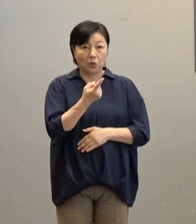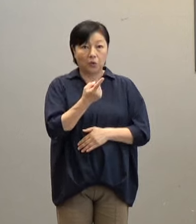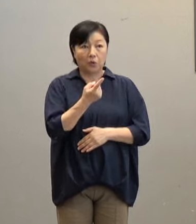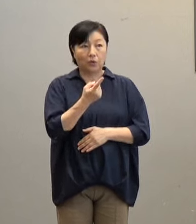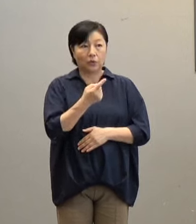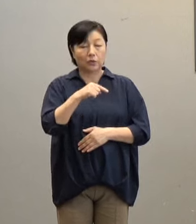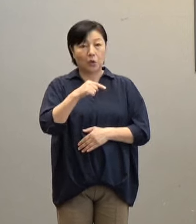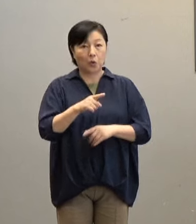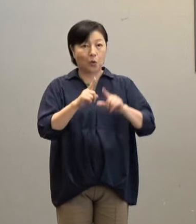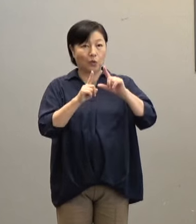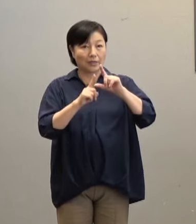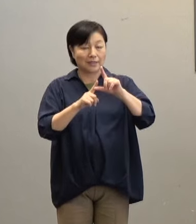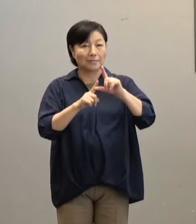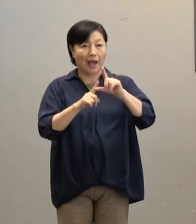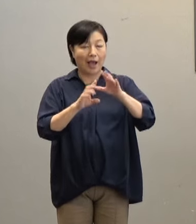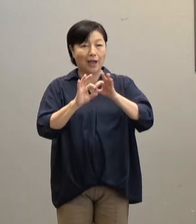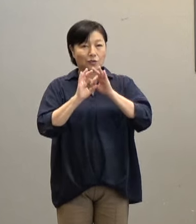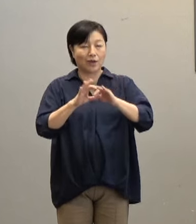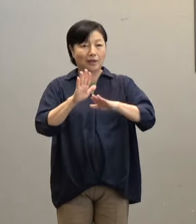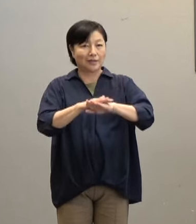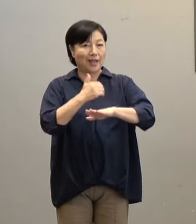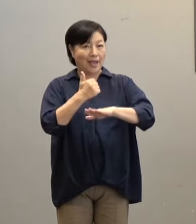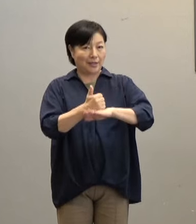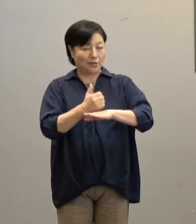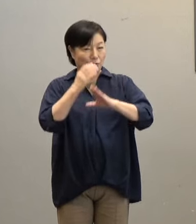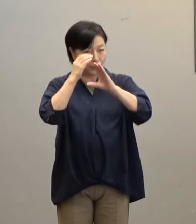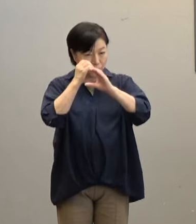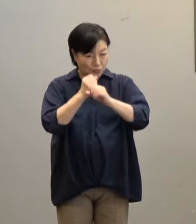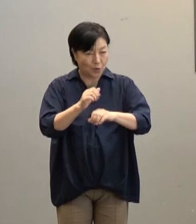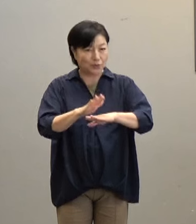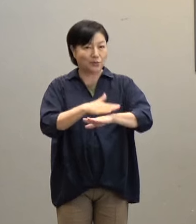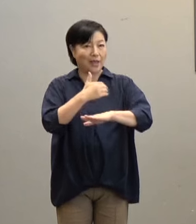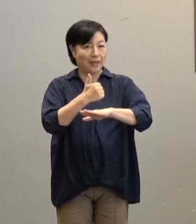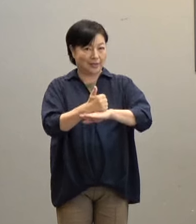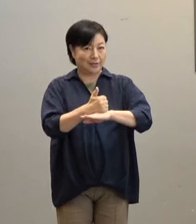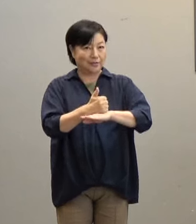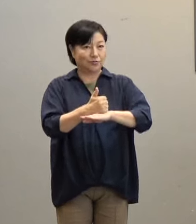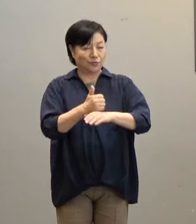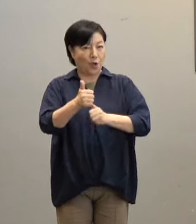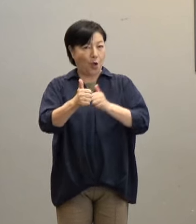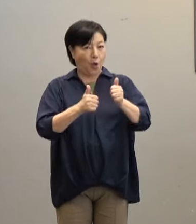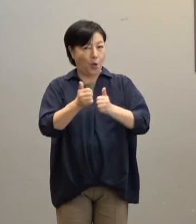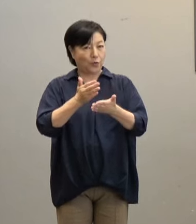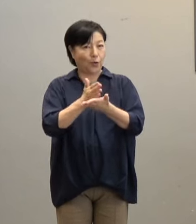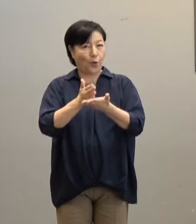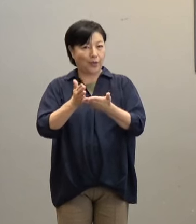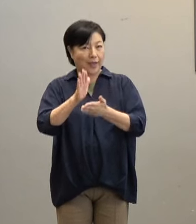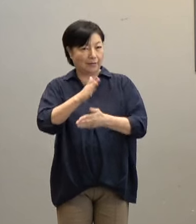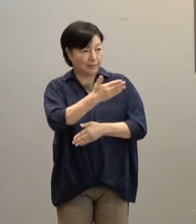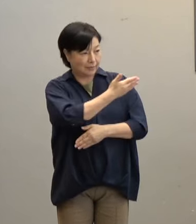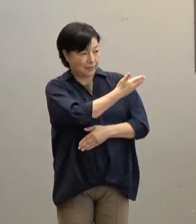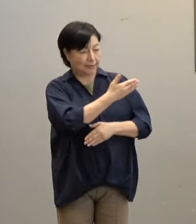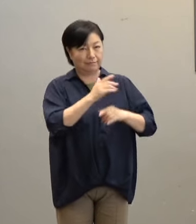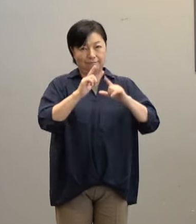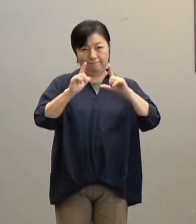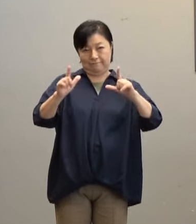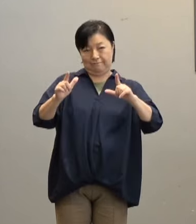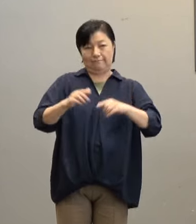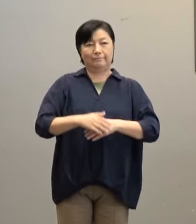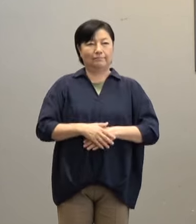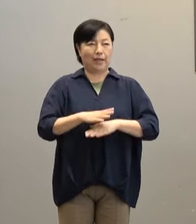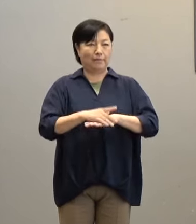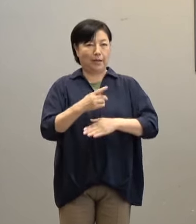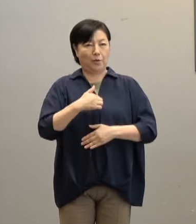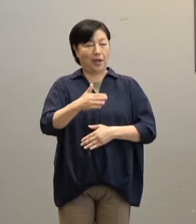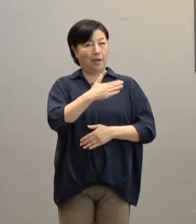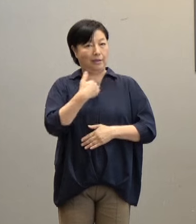県ゆかりの選手を含めた知事が注目する選手、それから競技などがあれば教えてください。 そうですね、まずこう